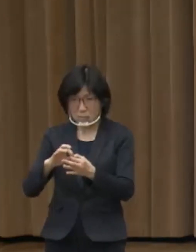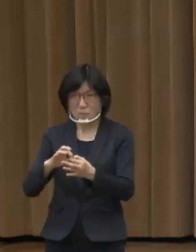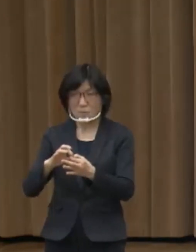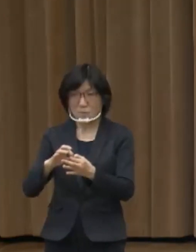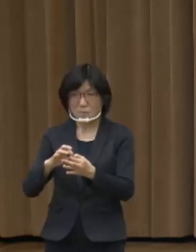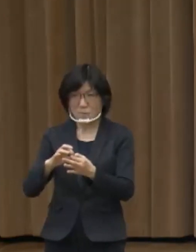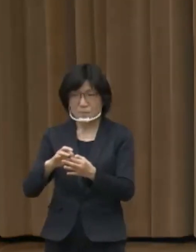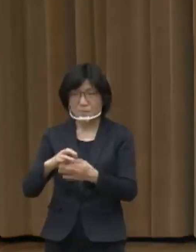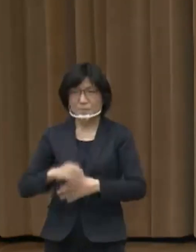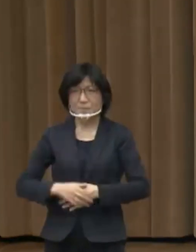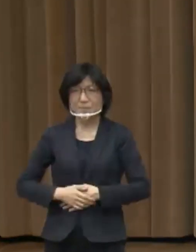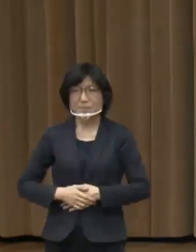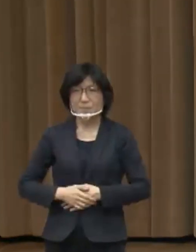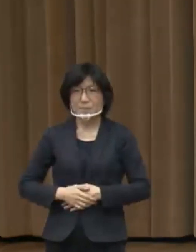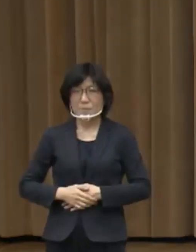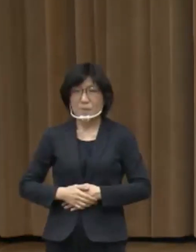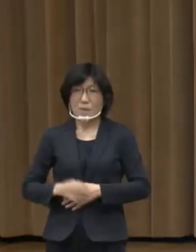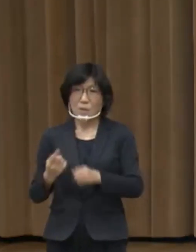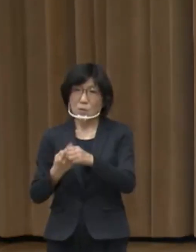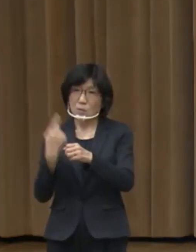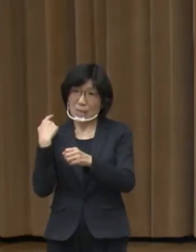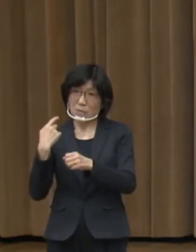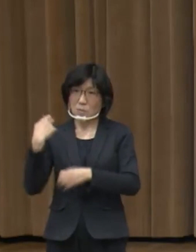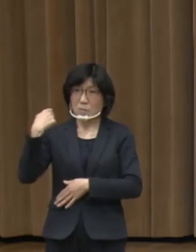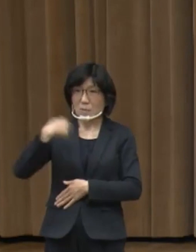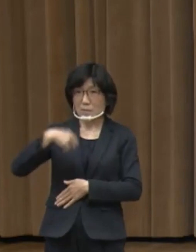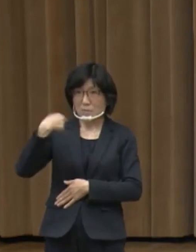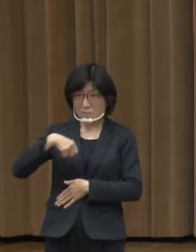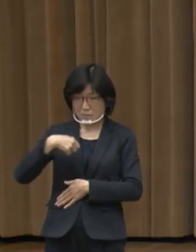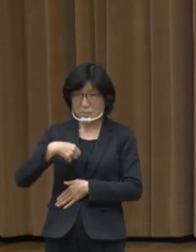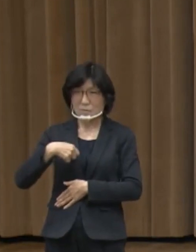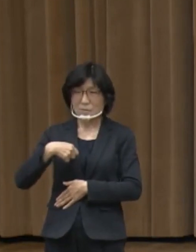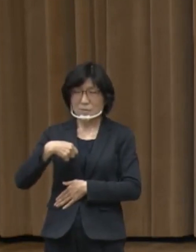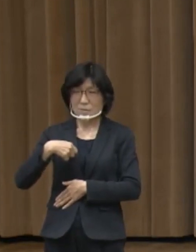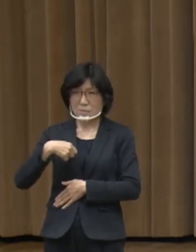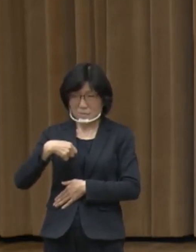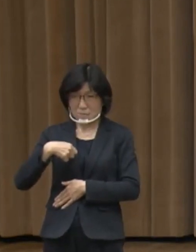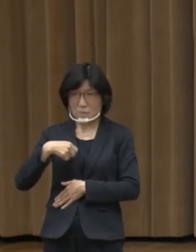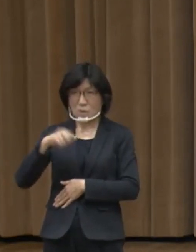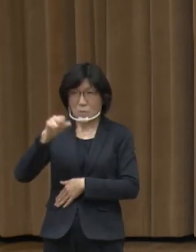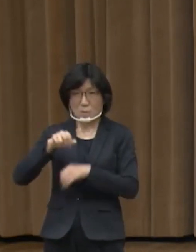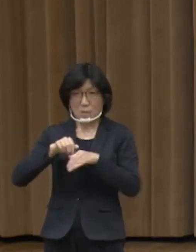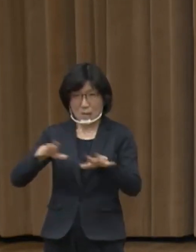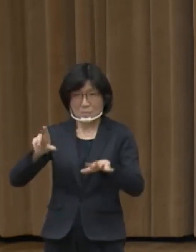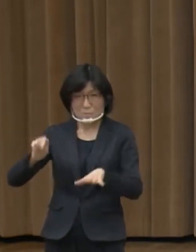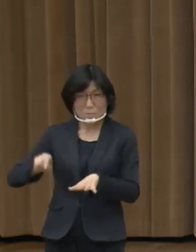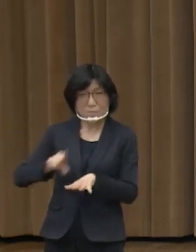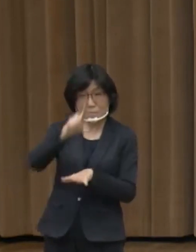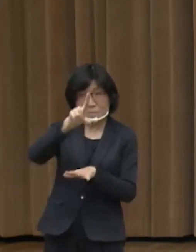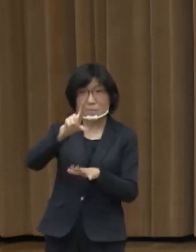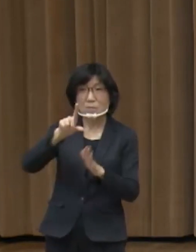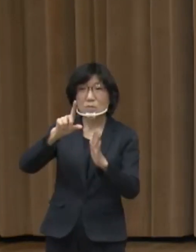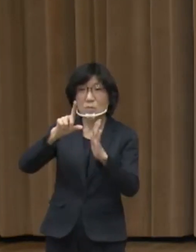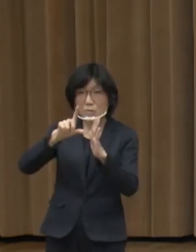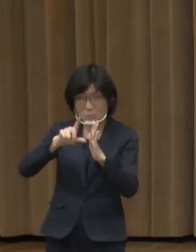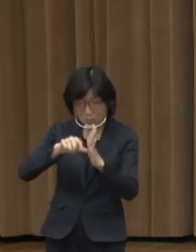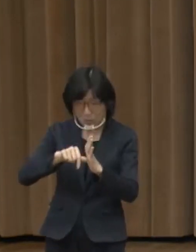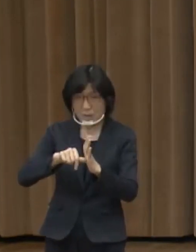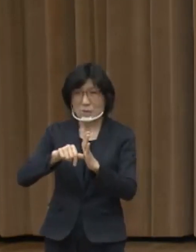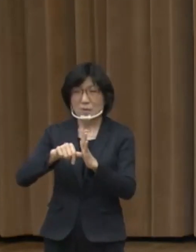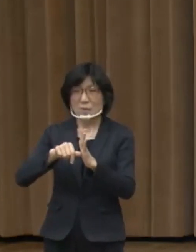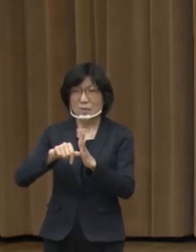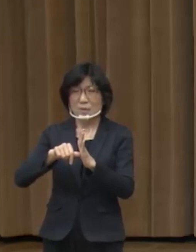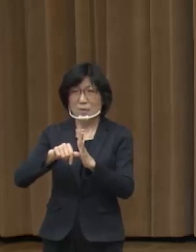ご説明をいたします。昨年夏にピークを迎えた第5波による感染増加に伴